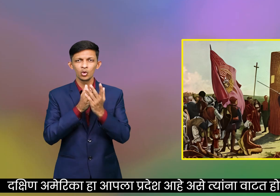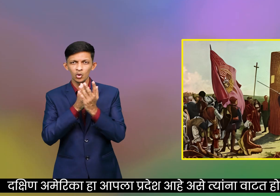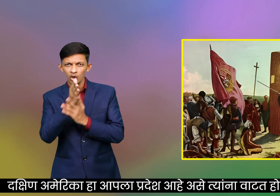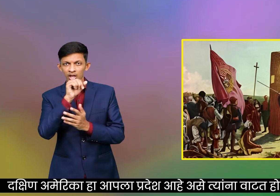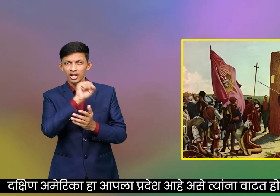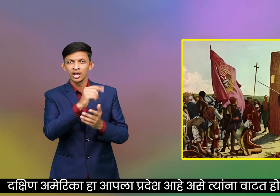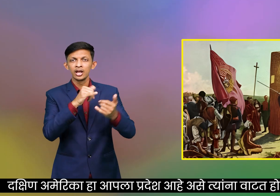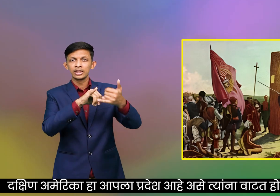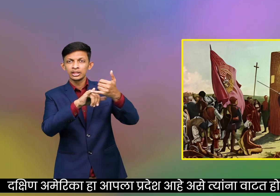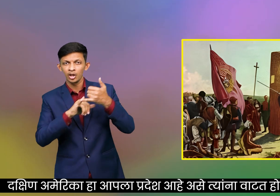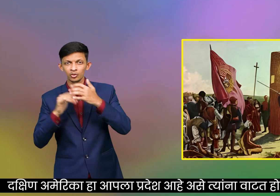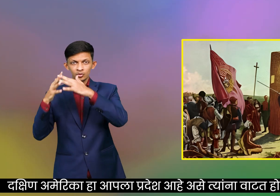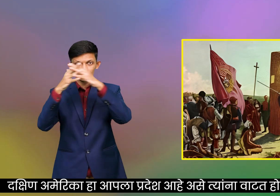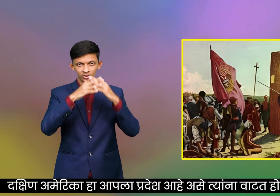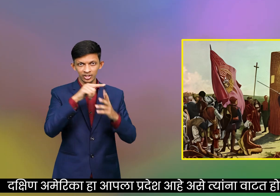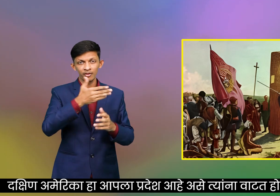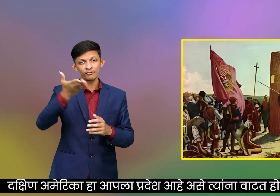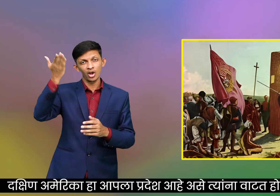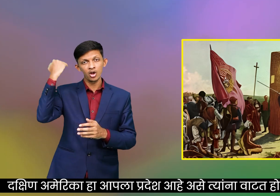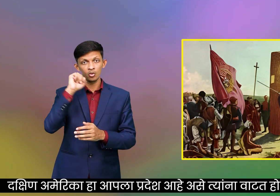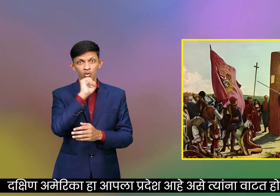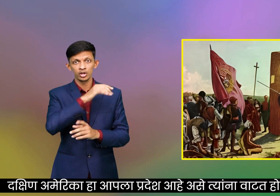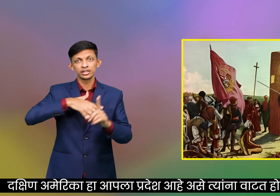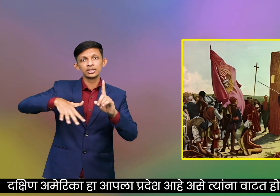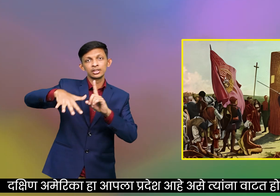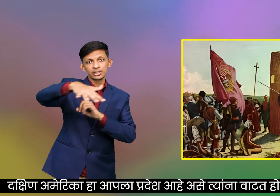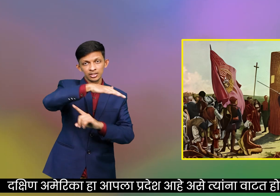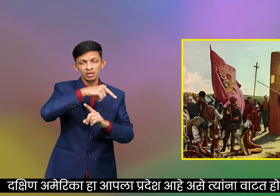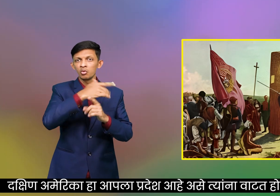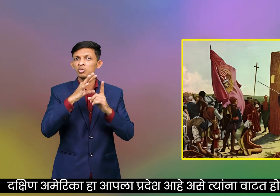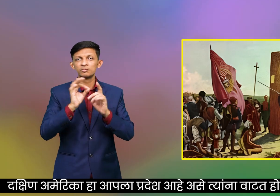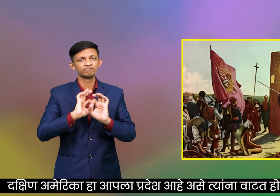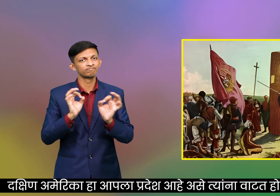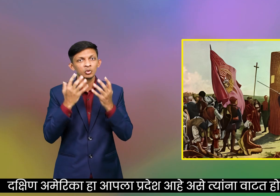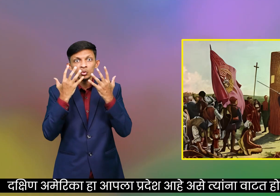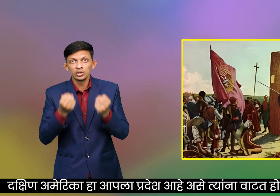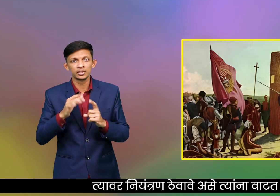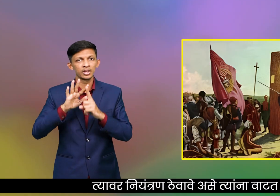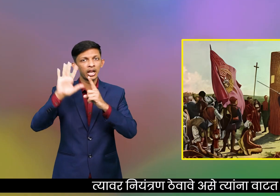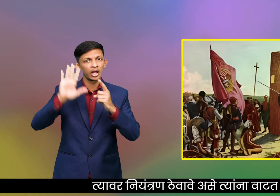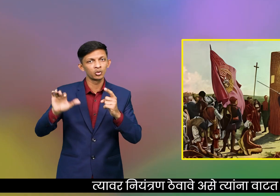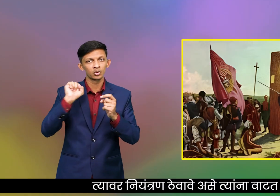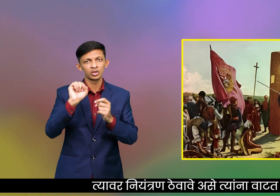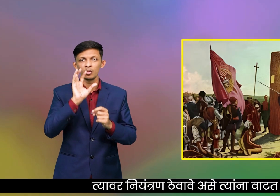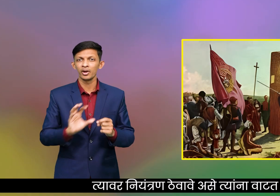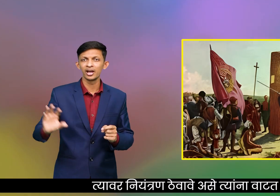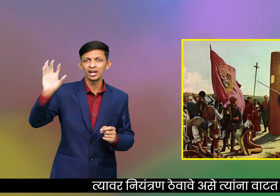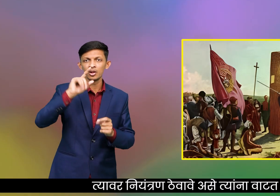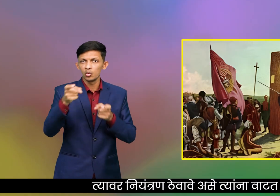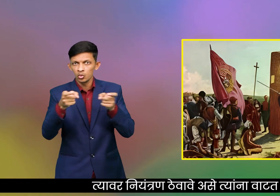दक्षिण अमेरिका हा आपला प्रदेश आहे असे त्यांना वाटत होते आणि युरोपीय देशांनी त्यावर नियंत्रण ठेवावे असे त्यांना